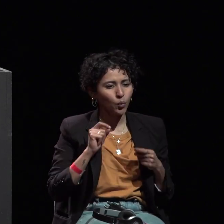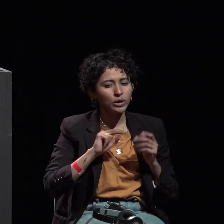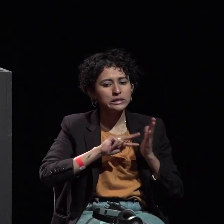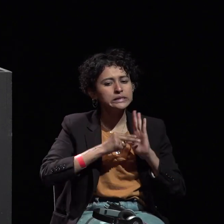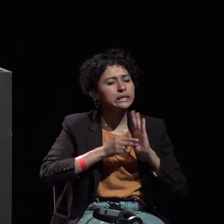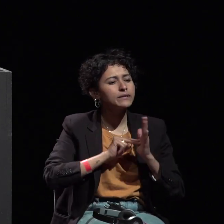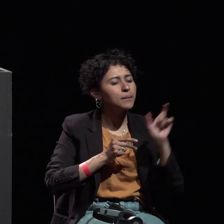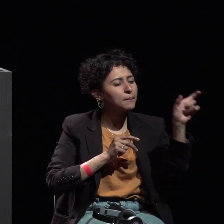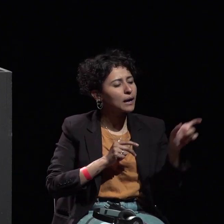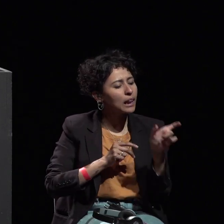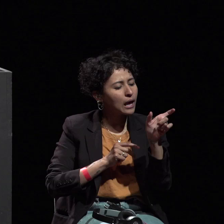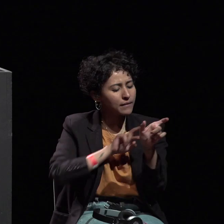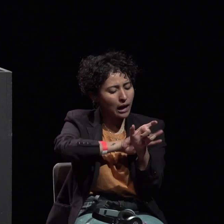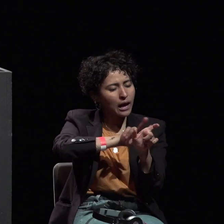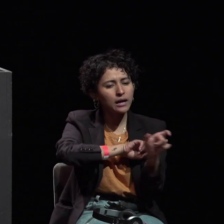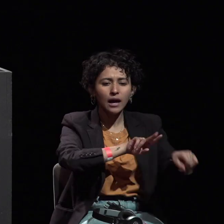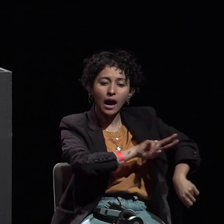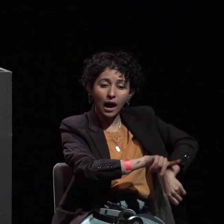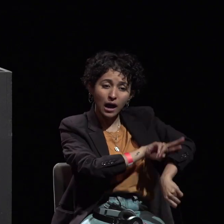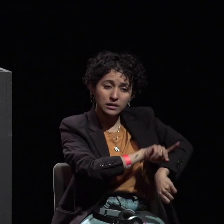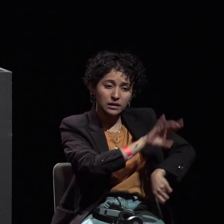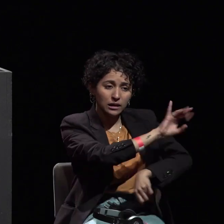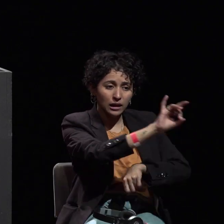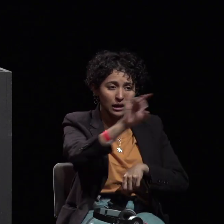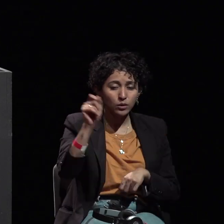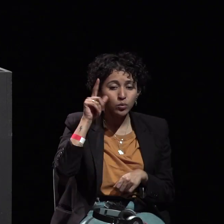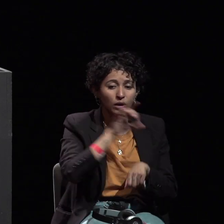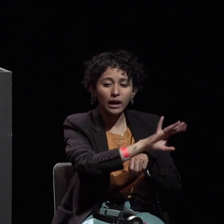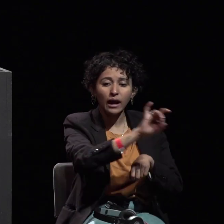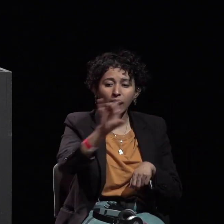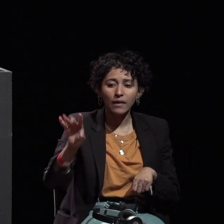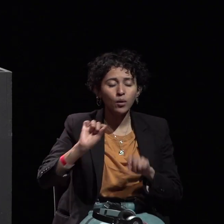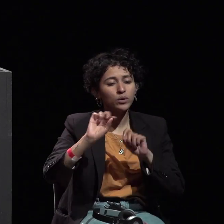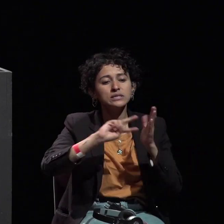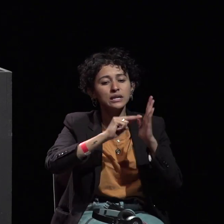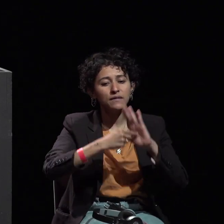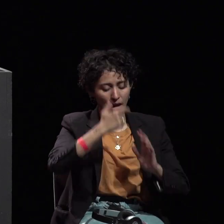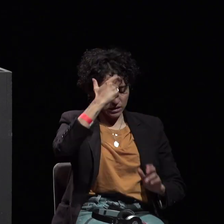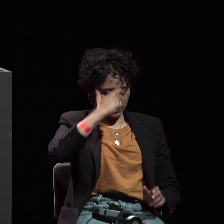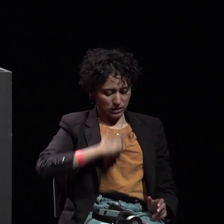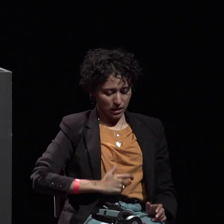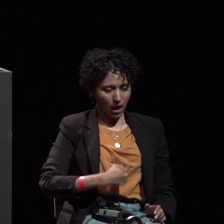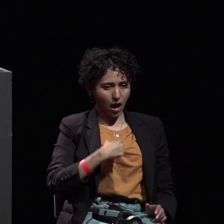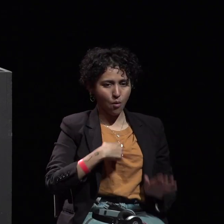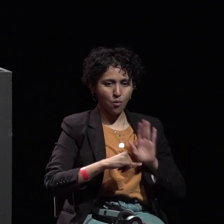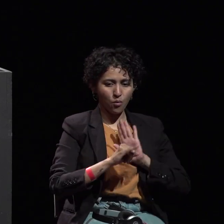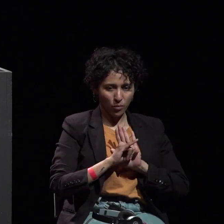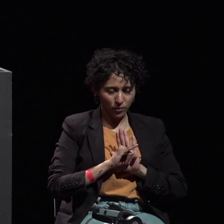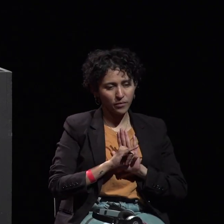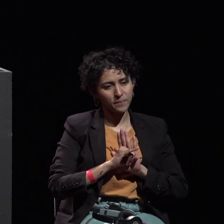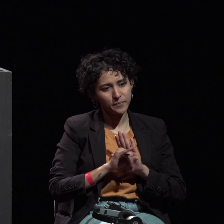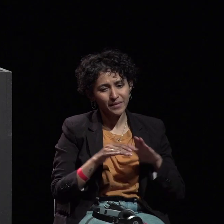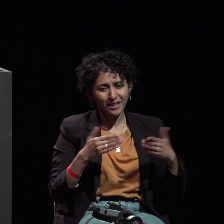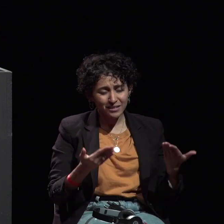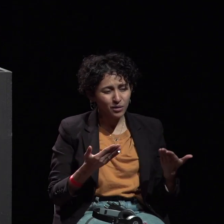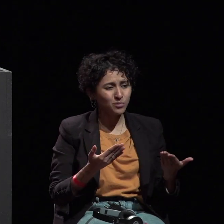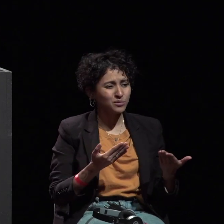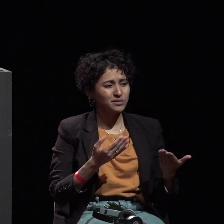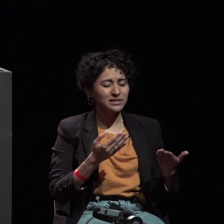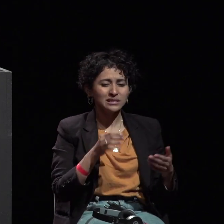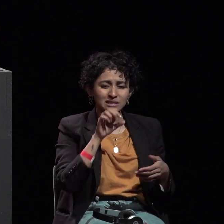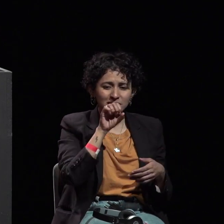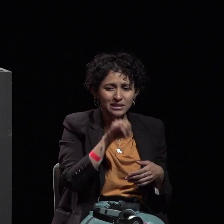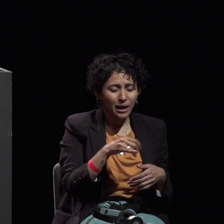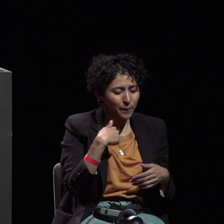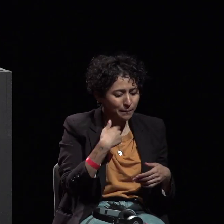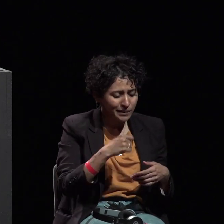são necessariamente conceitos abertos. Em outros termos, isso quer dizer que a associação entre coisas e conceitos só faria sentido quando articulada com a